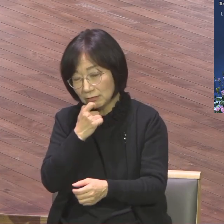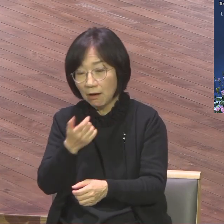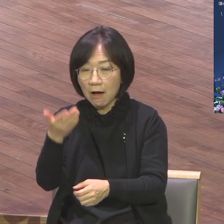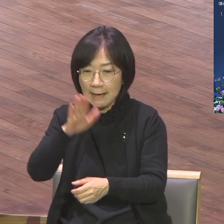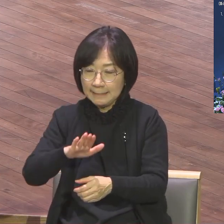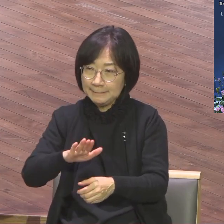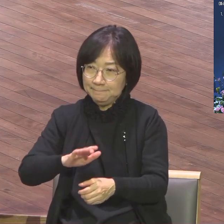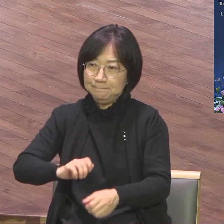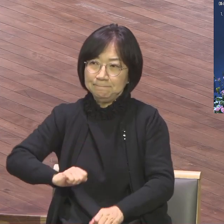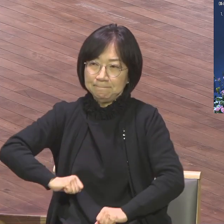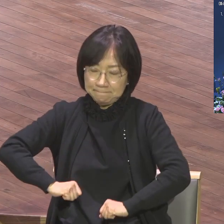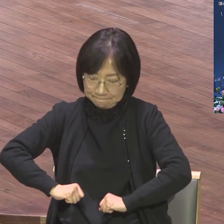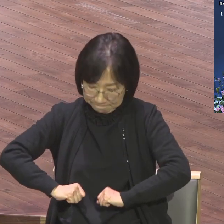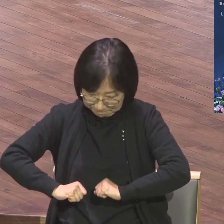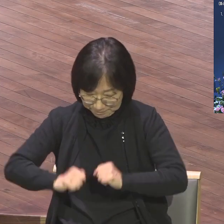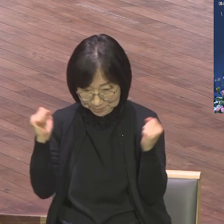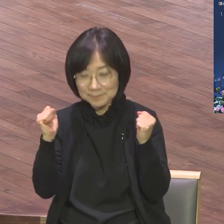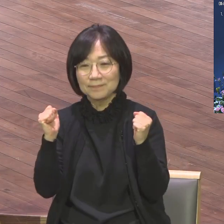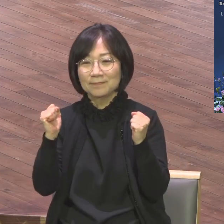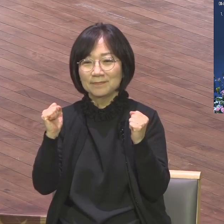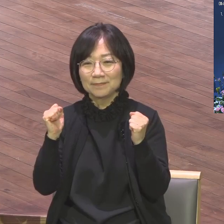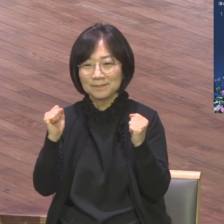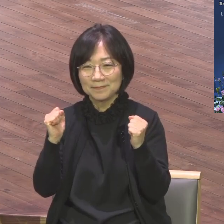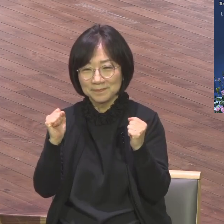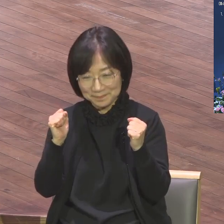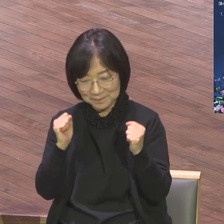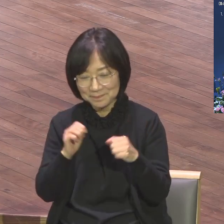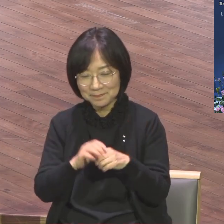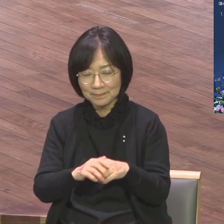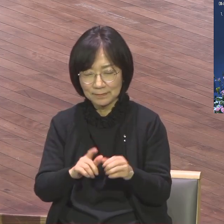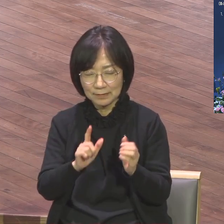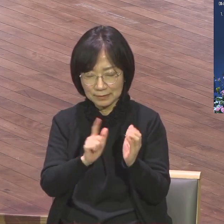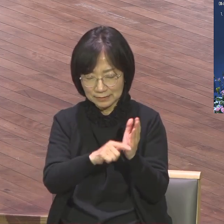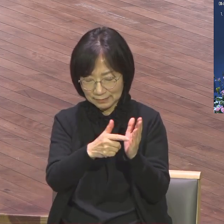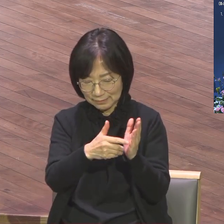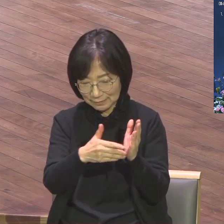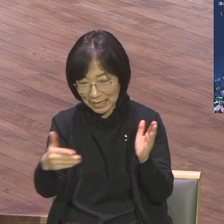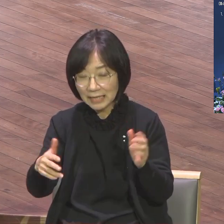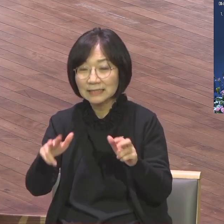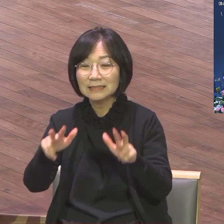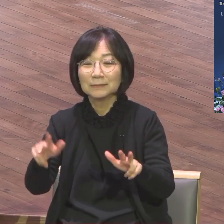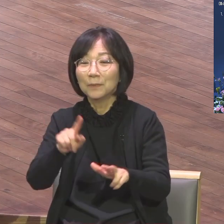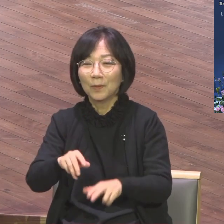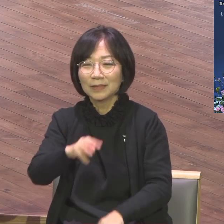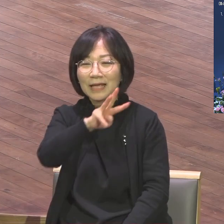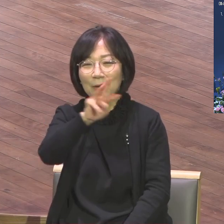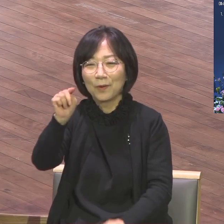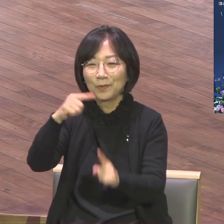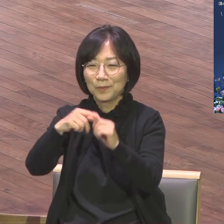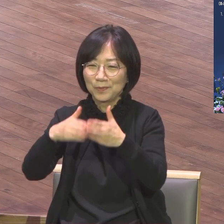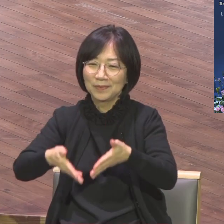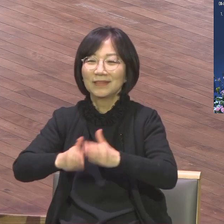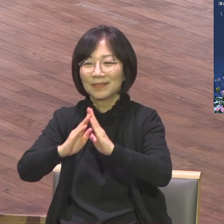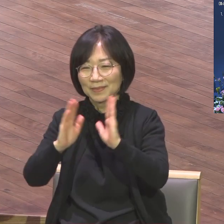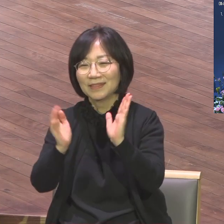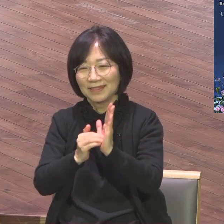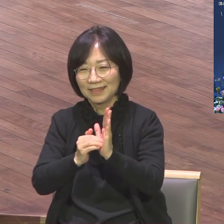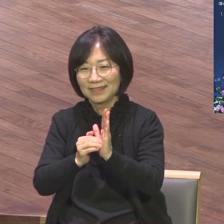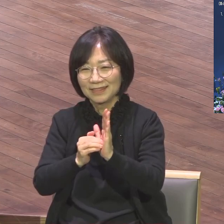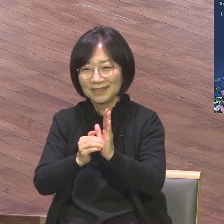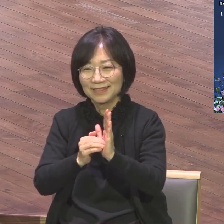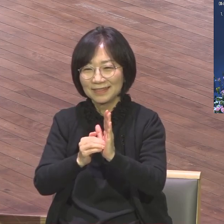그런 삶을 살게 된 것입니다. 그래서 나타난 결과가 뭐냐? 예원교회입니다.